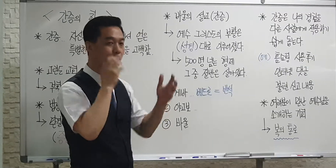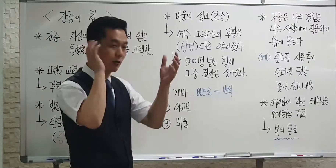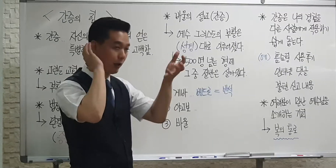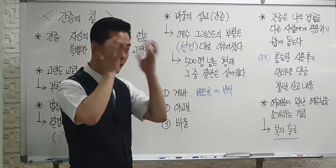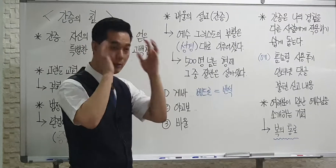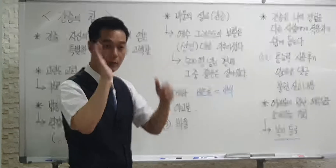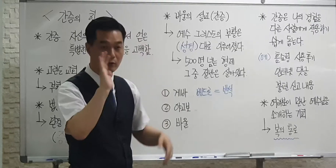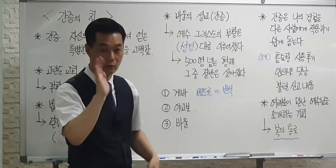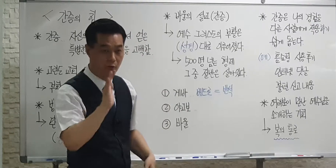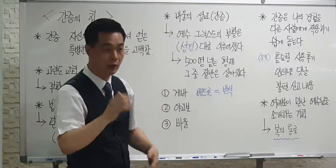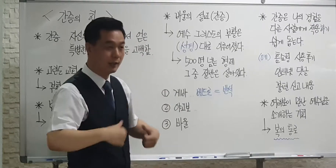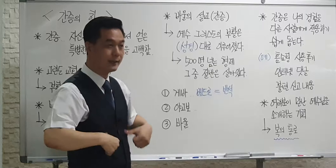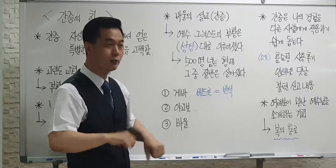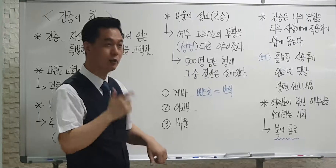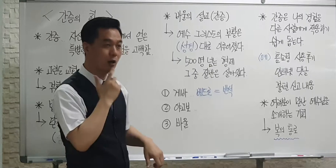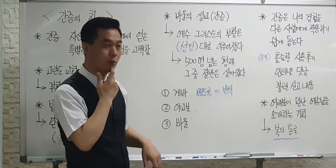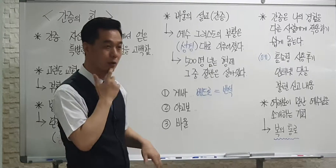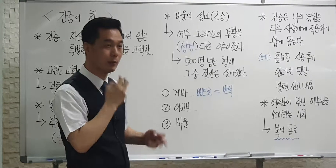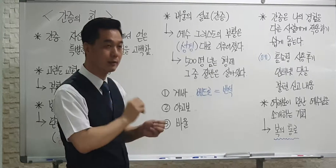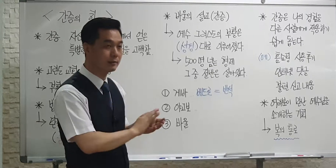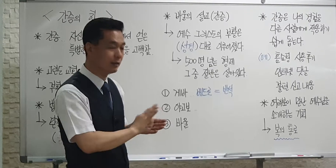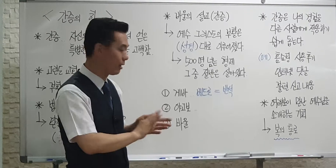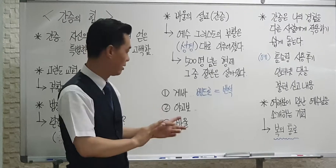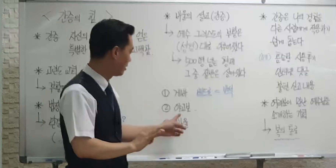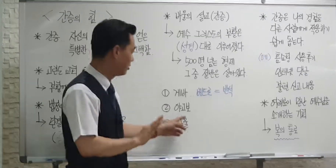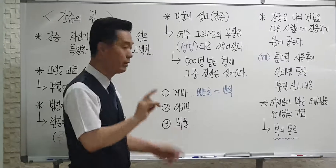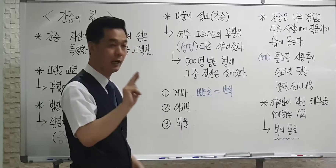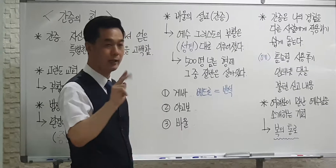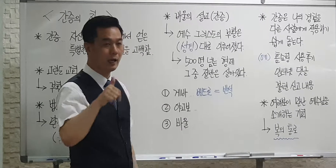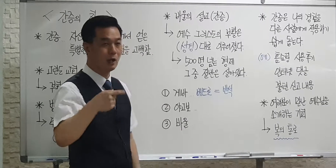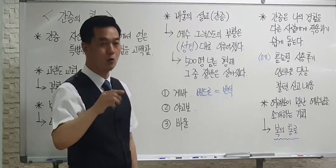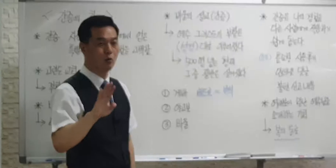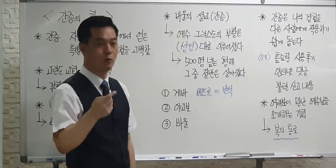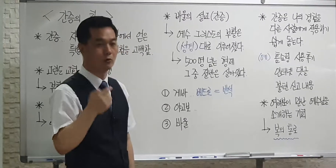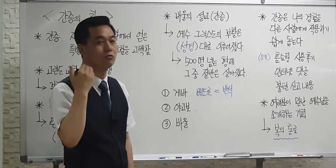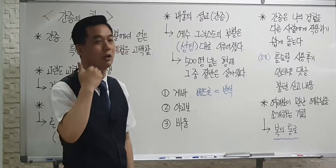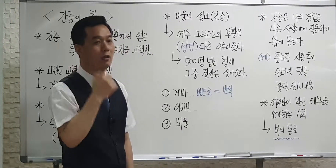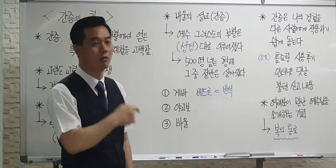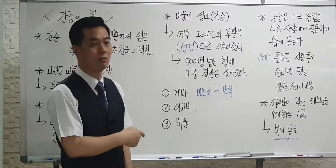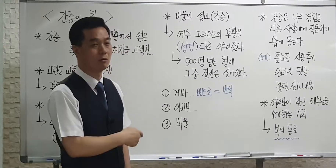야고보하고 헷갈리면 안 되고요. 쌍둥이 야고보 이렇게 많이 쓰는데 이거는 야고보. 누구예요?